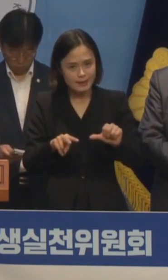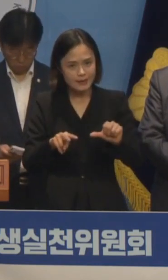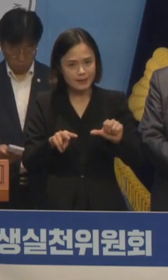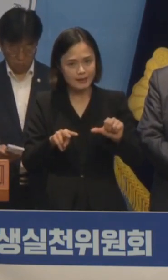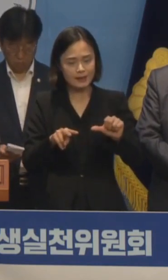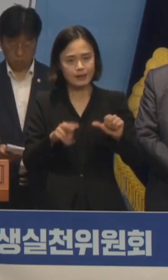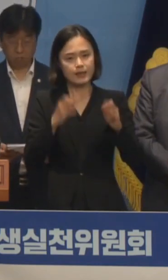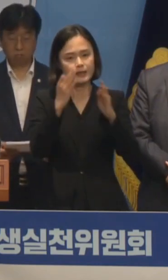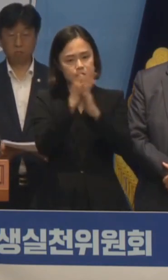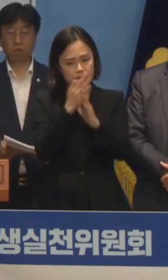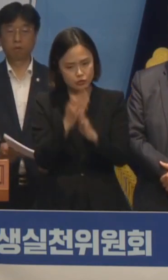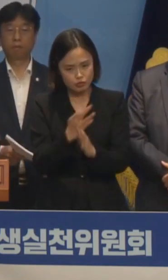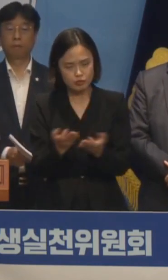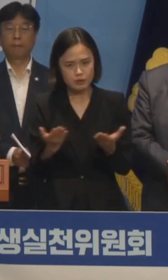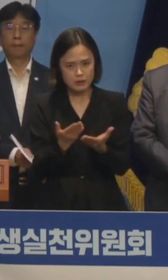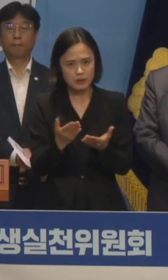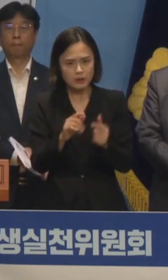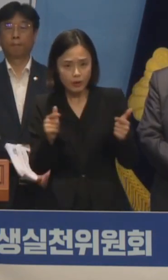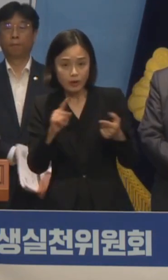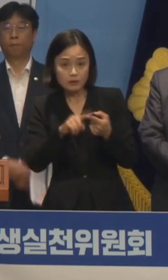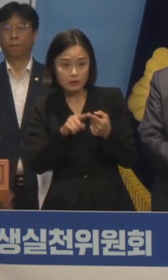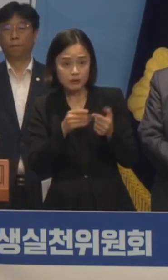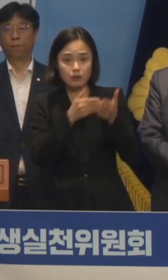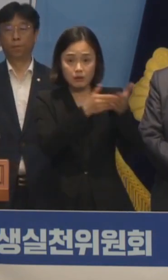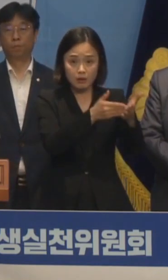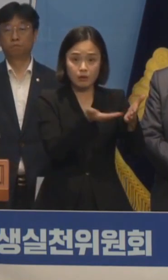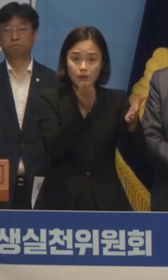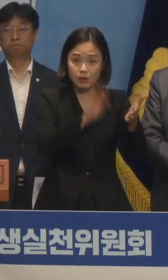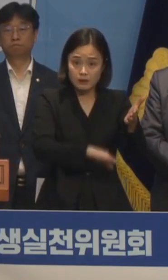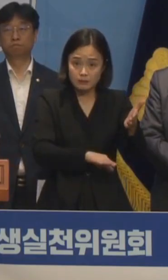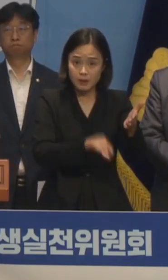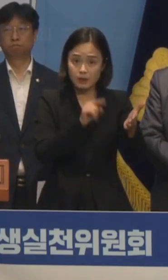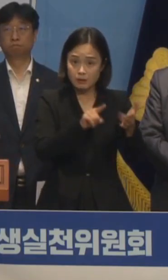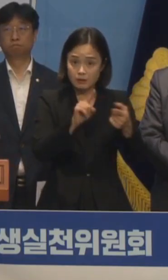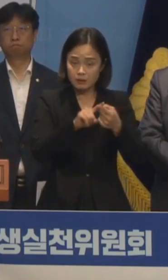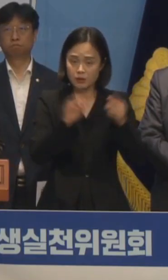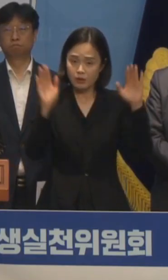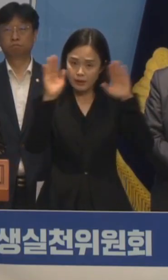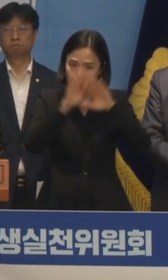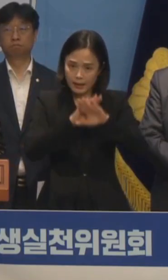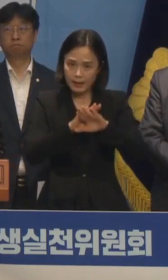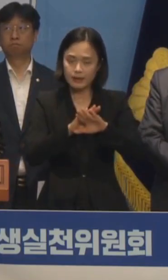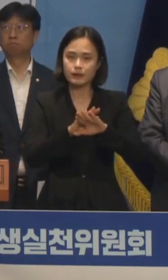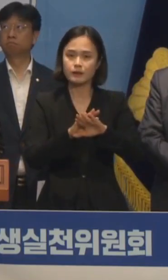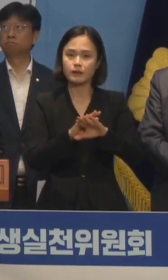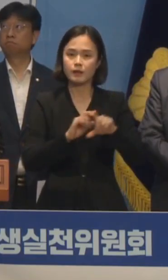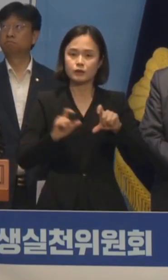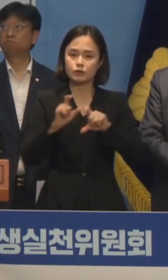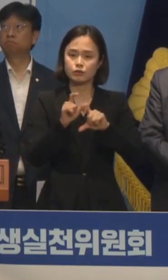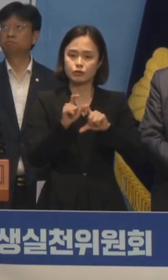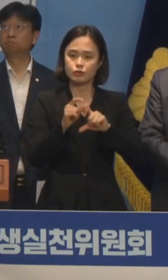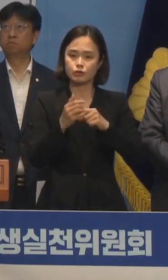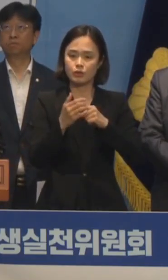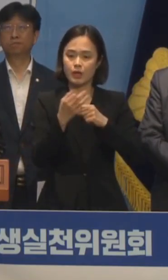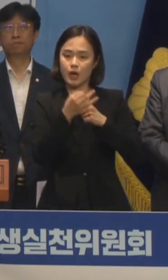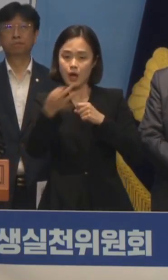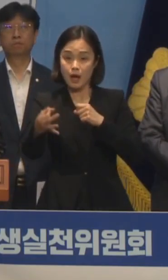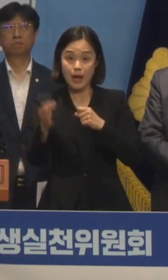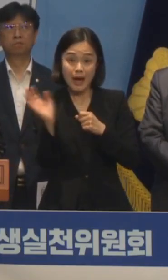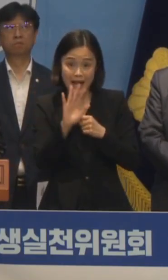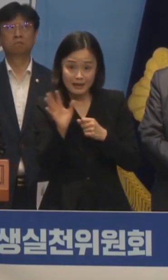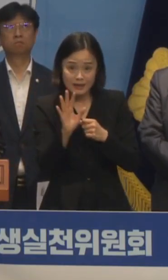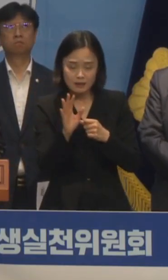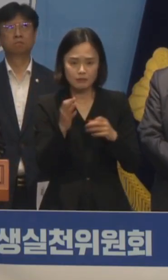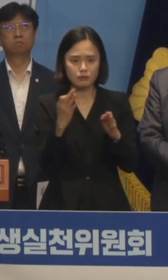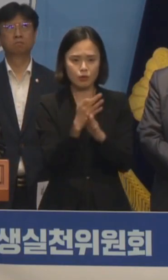의미가 없고 또 야간 할증을 고려하지 않은 격주 주 5일제 역시 미봉책에 불과합니다.